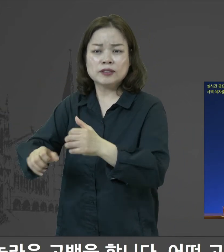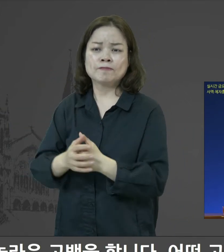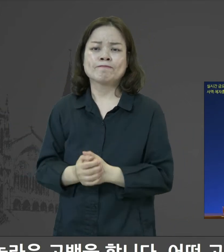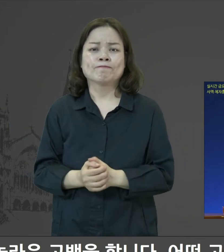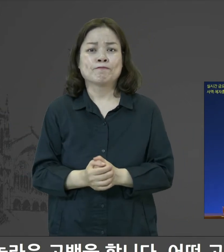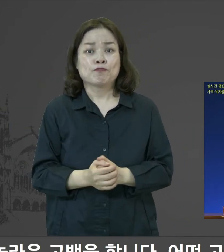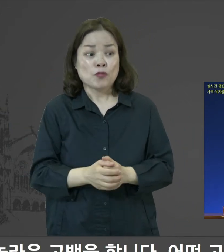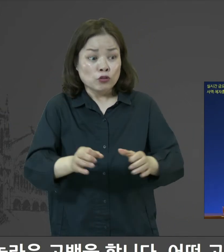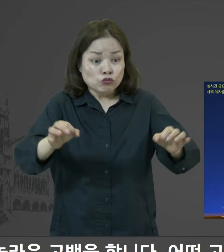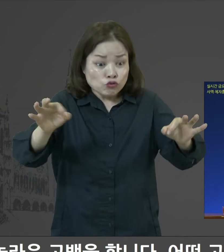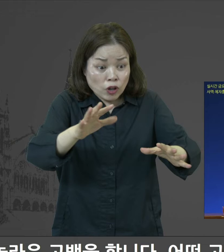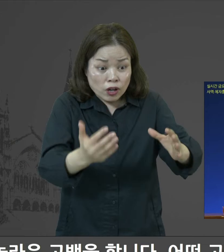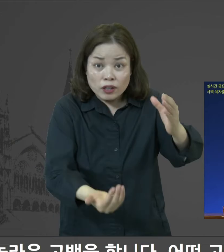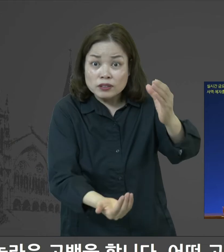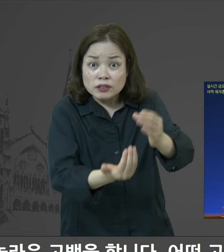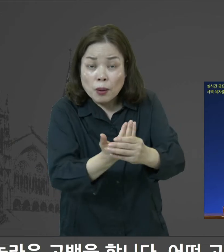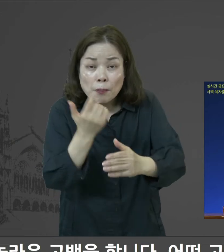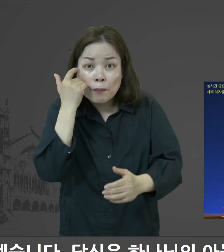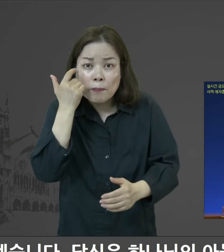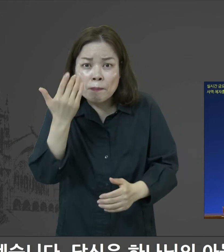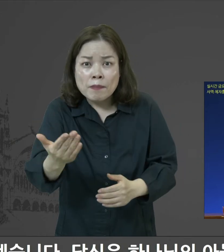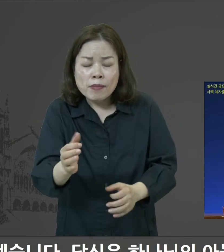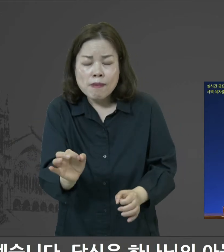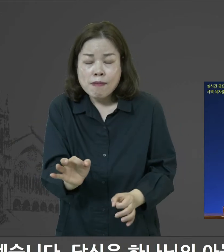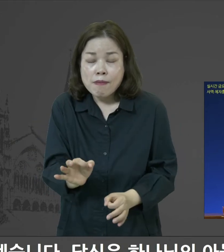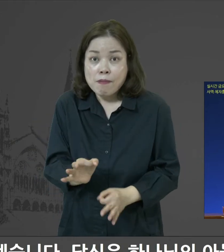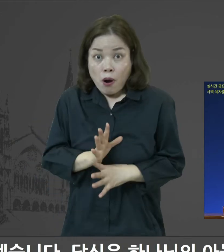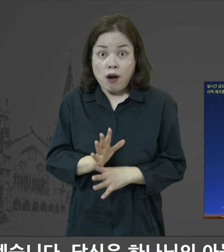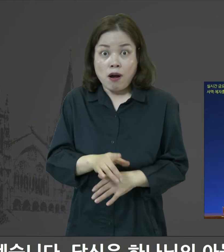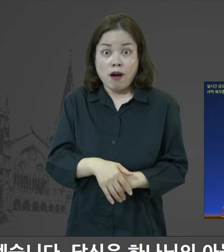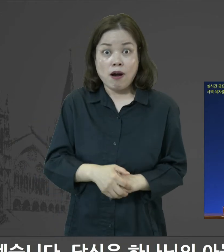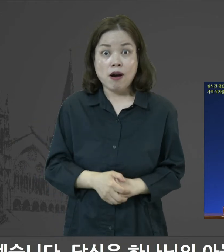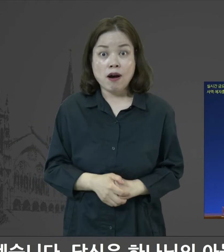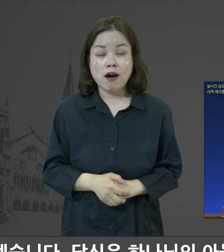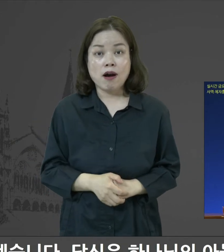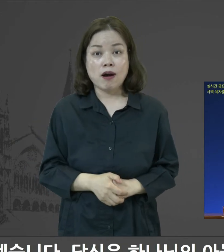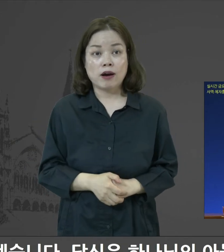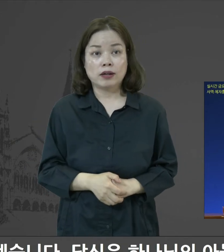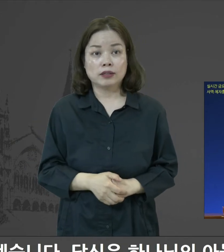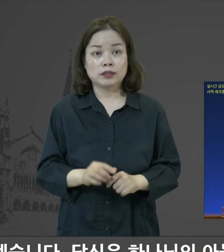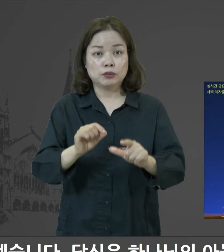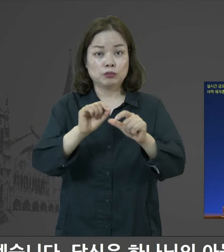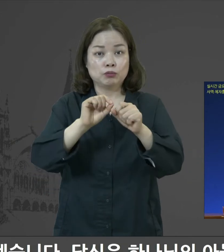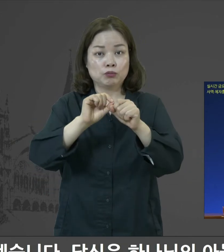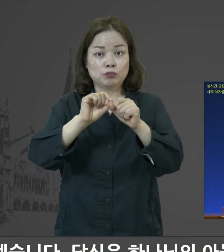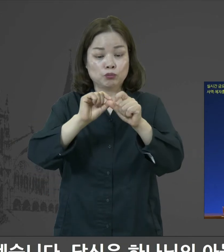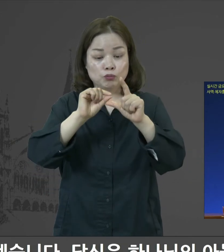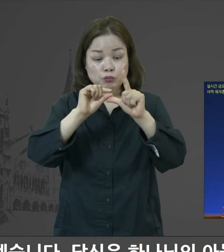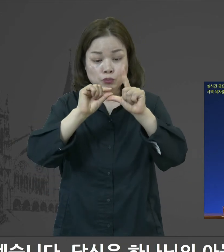일이 이 순간에 벌어졌을까? 정말 놀랍습니다. 자, 이 부분을 알기 위해서